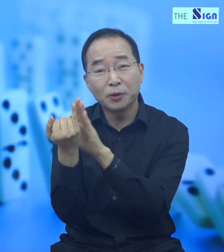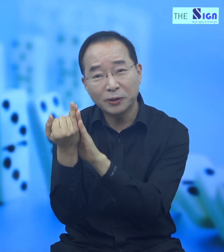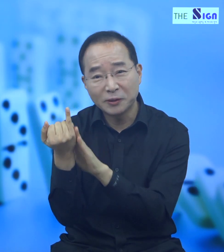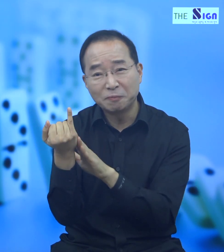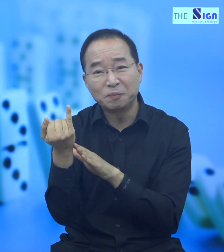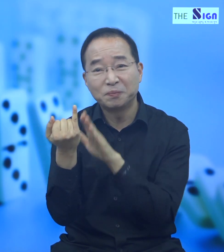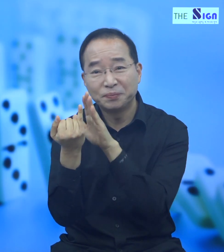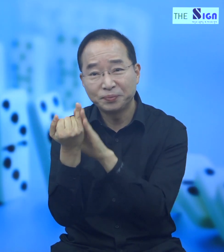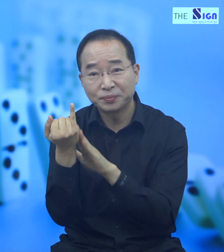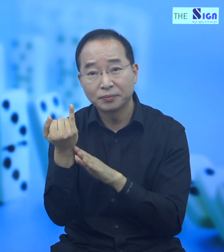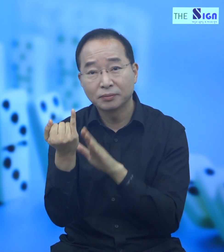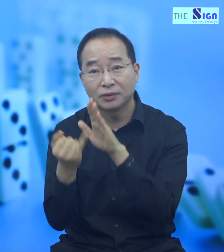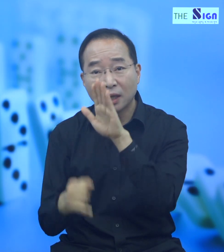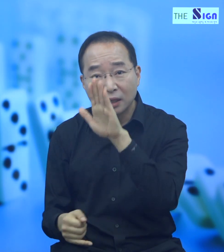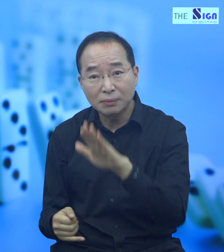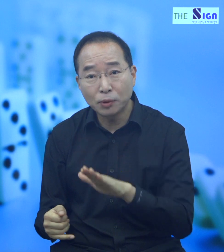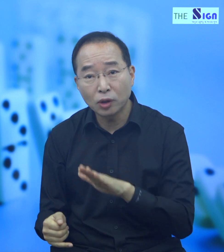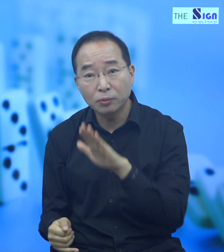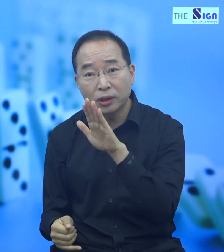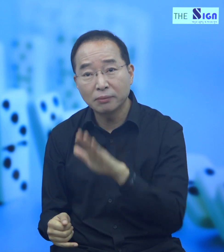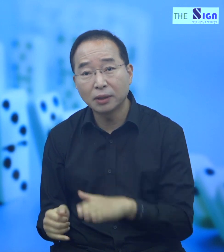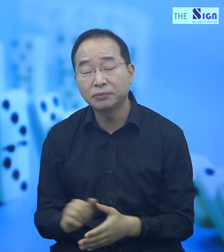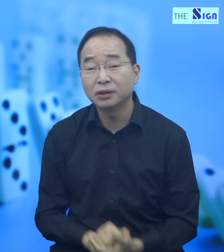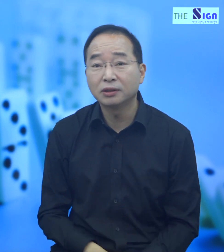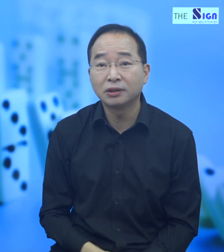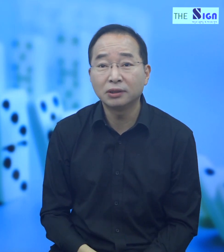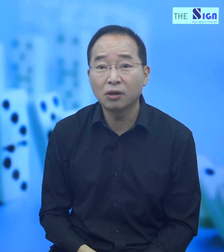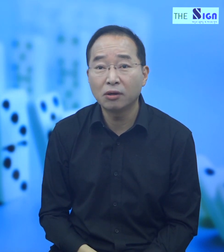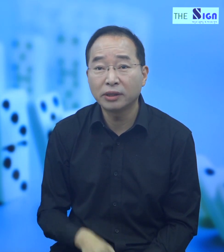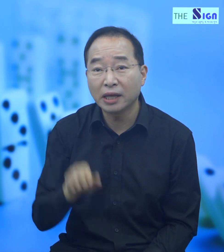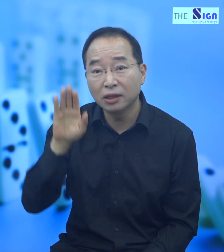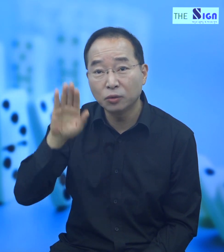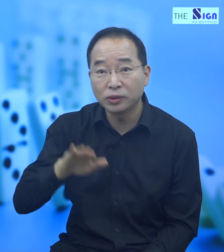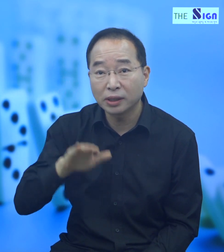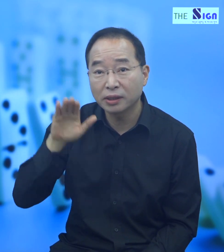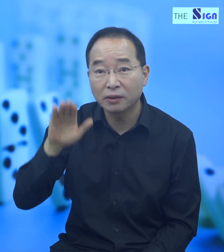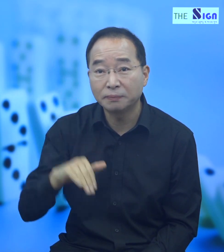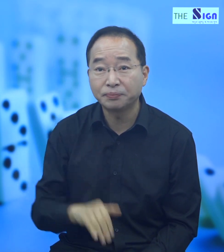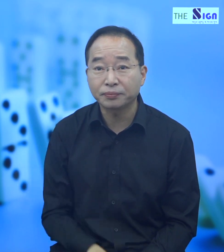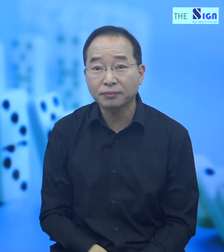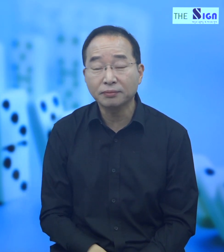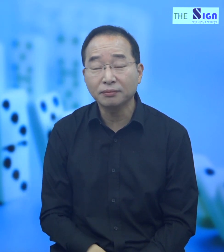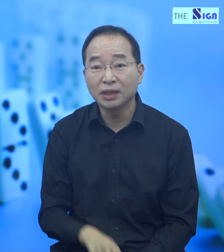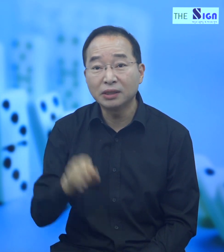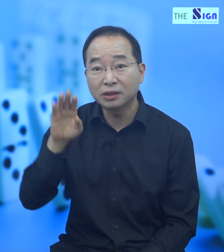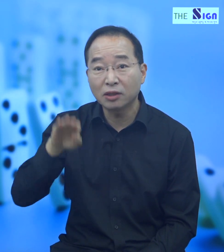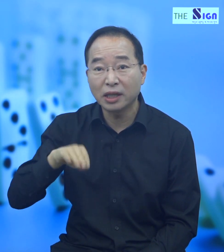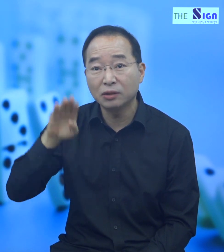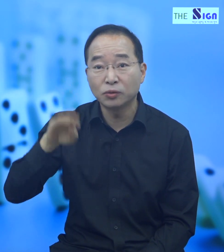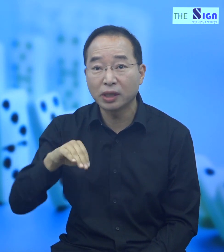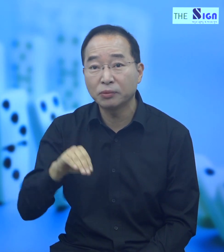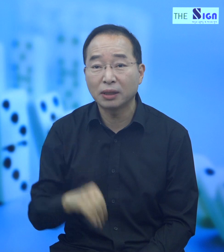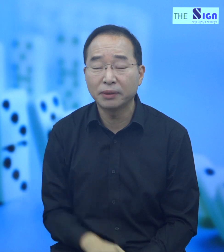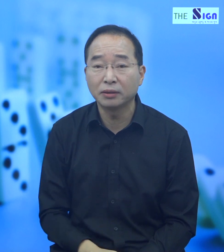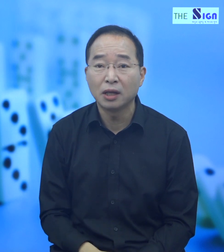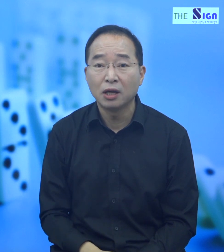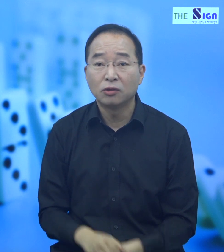있어요. 자, 이 표현이 뭐냐면 쓸어내리는 동작이에요. 이 쓸어내리는 동작이 뭐냐면